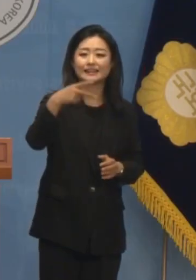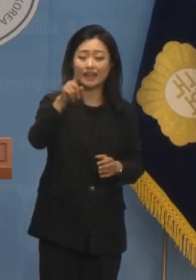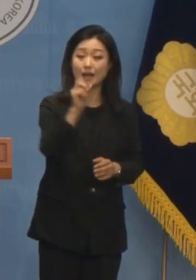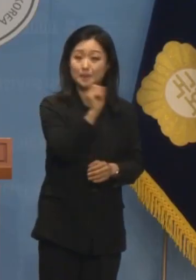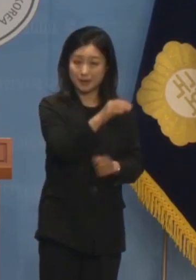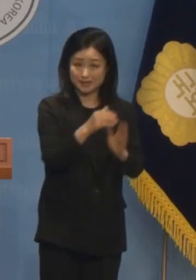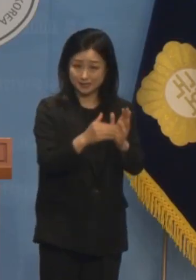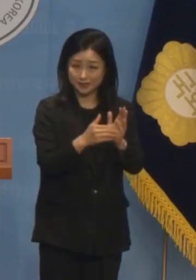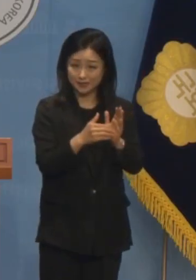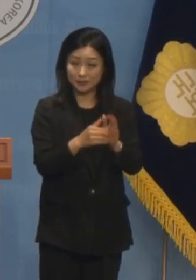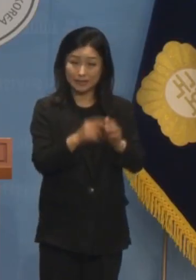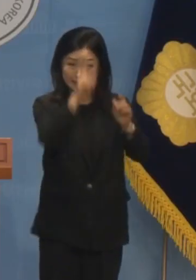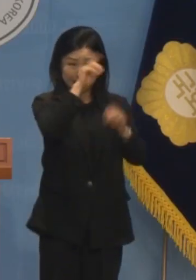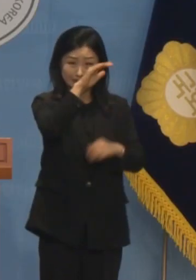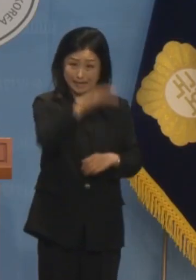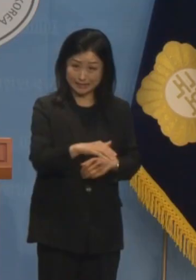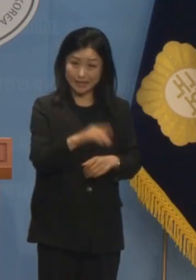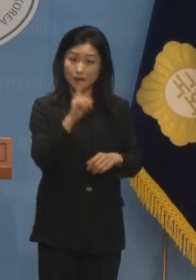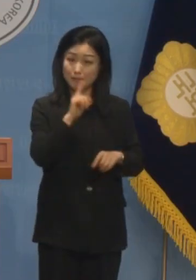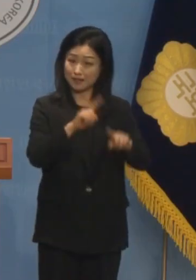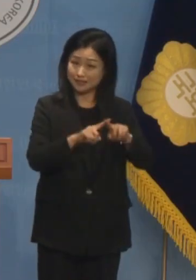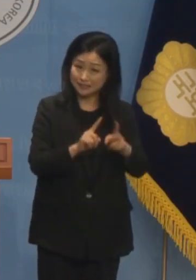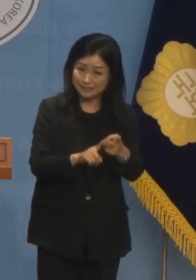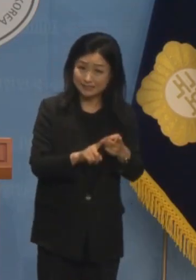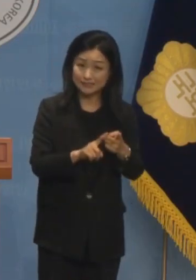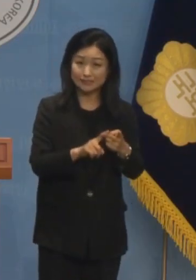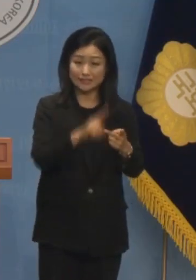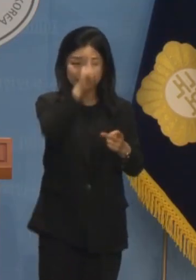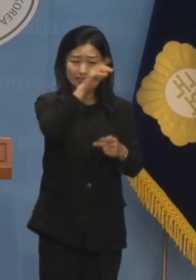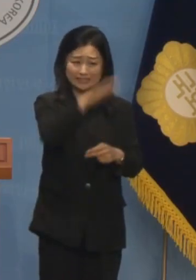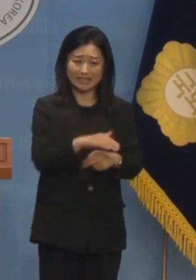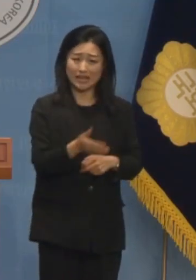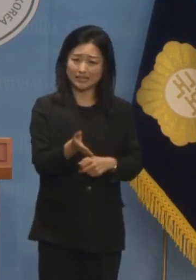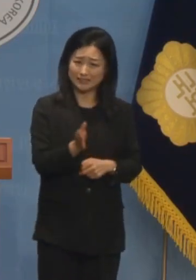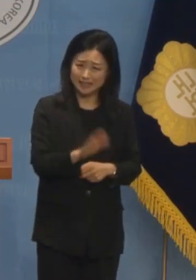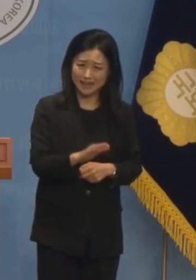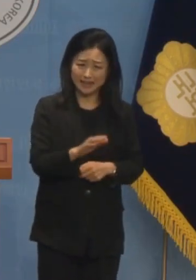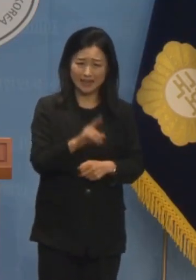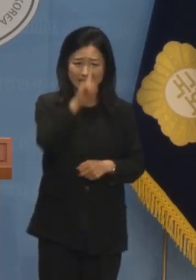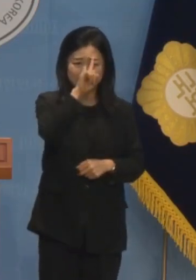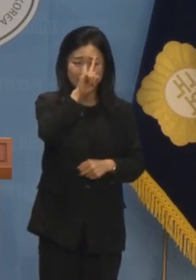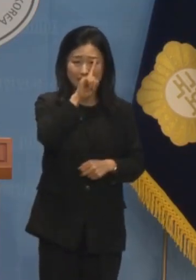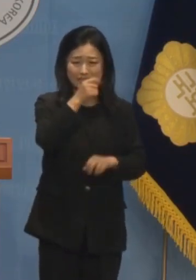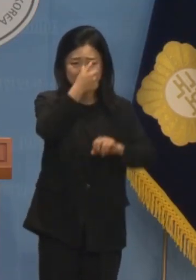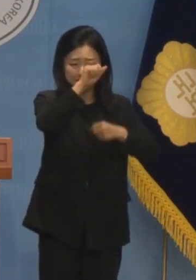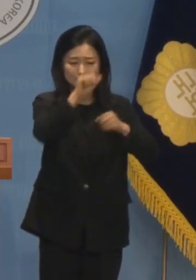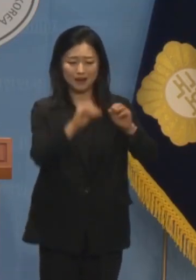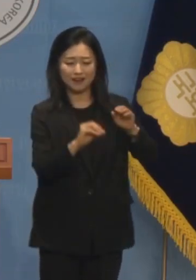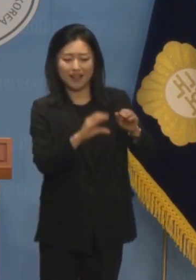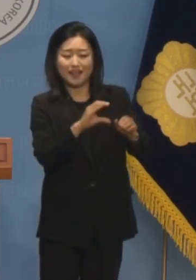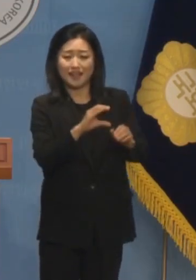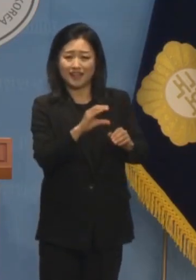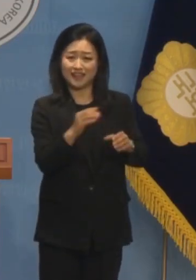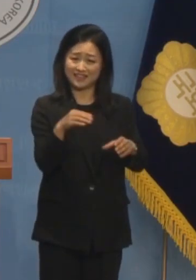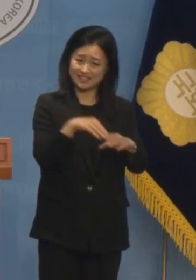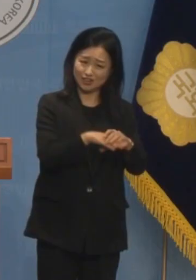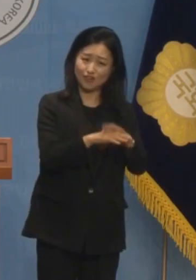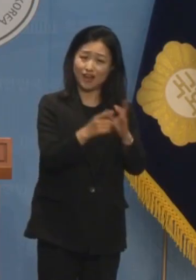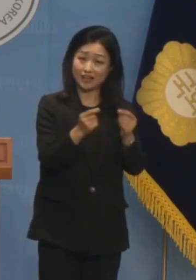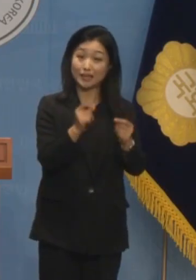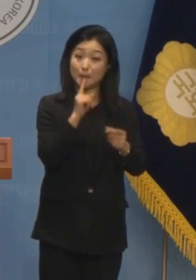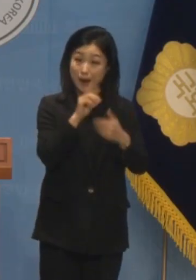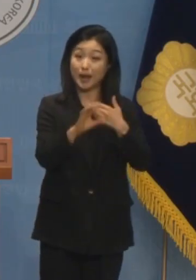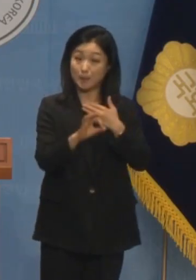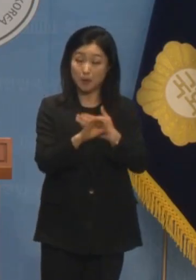방송에서 한 대표의 키가 작다거나 실제 키는 작은데 키높이 구두를 신는 것 같다. 이렇게 했다면